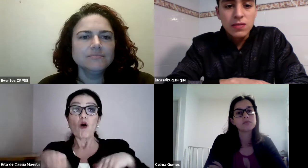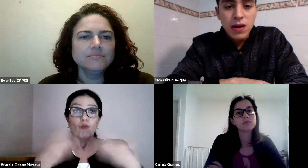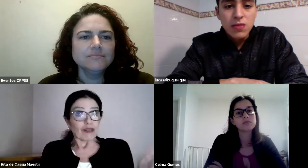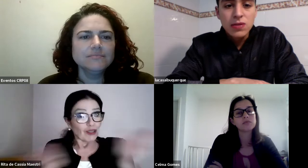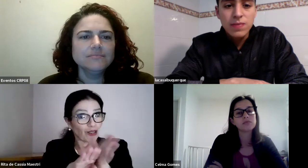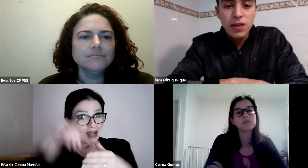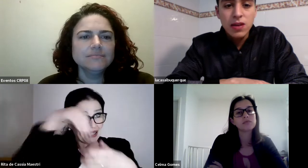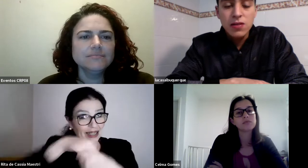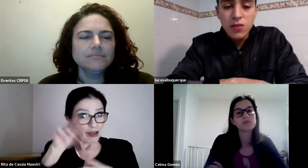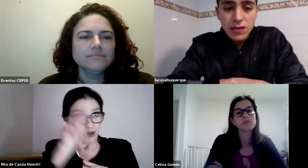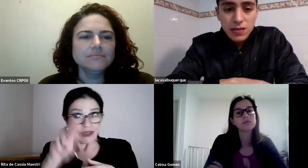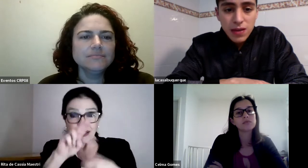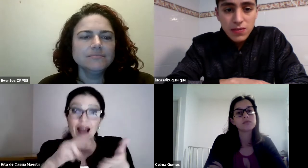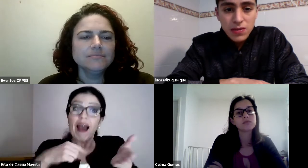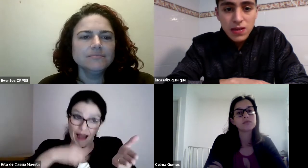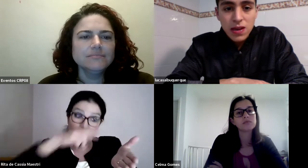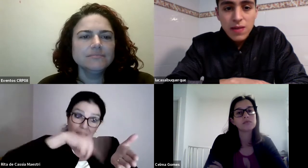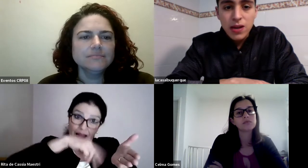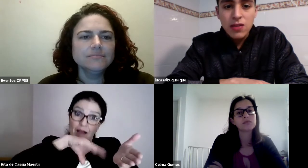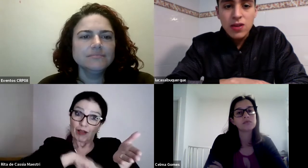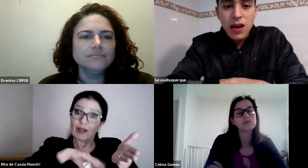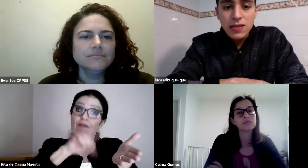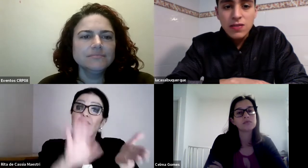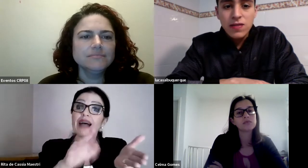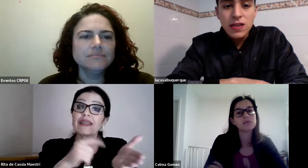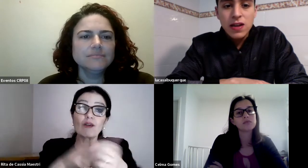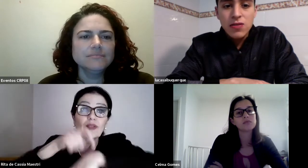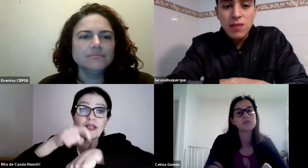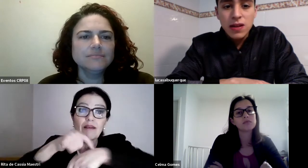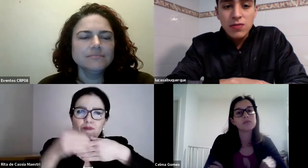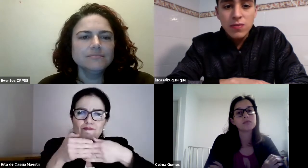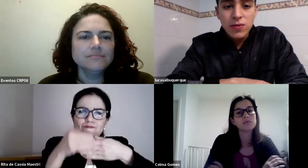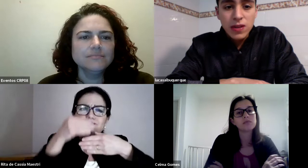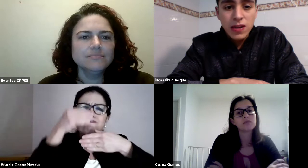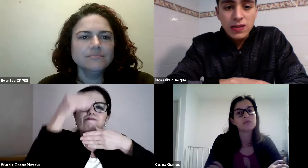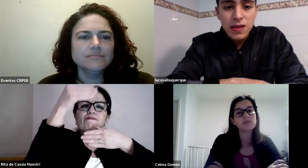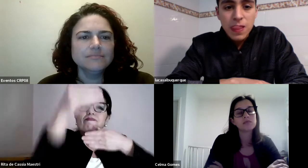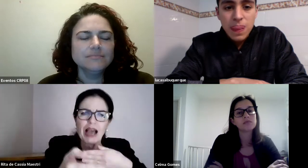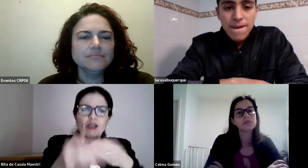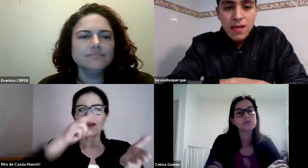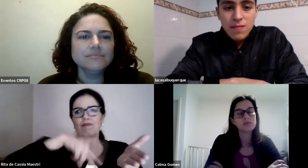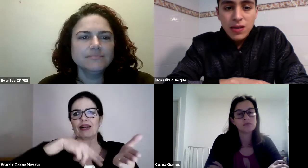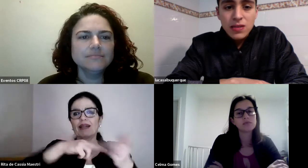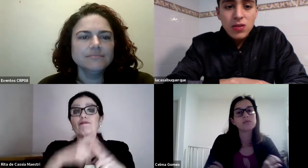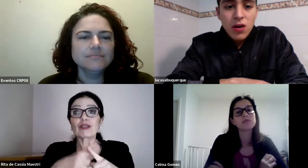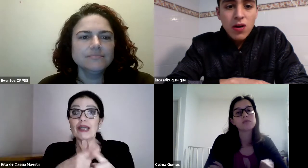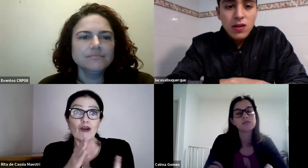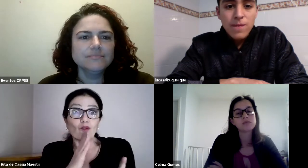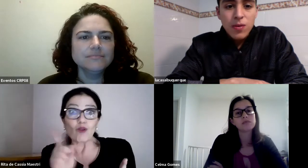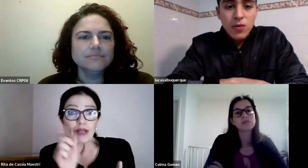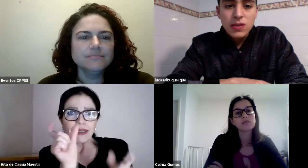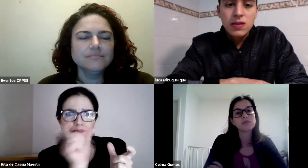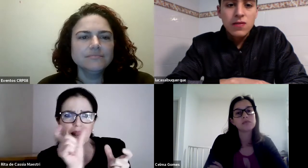com os irmãos, para adquirir conhecimentos, para que eu chegasse na universidade com uma leitura em português. Mas